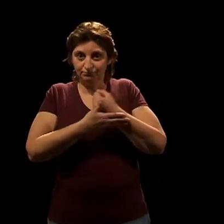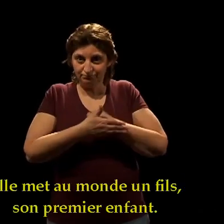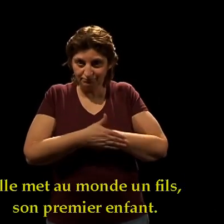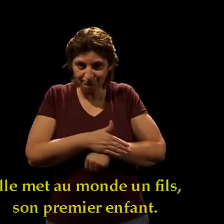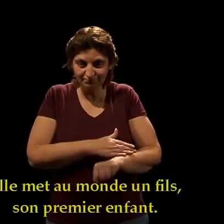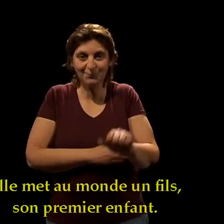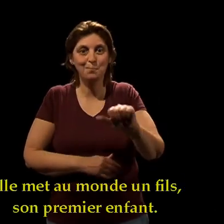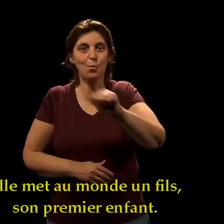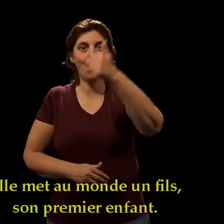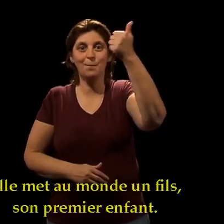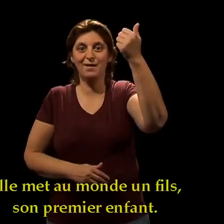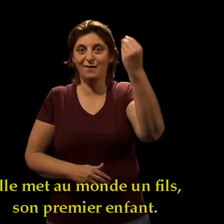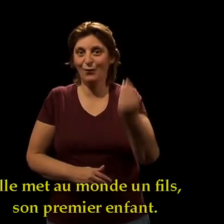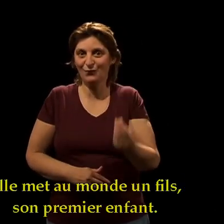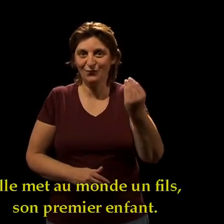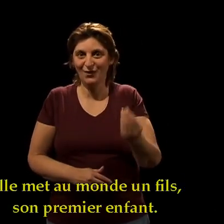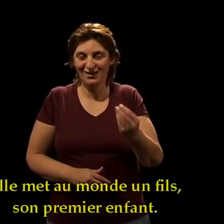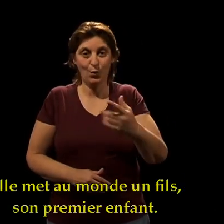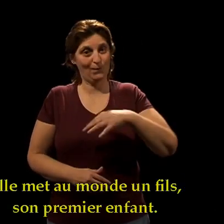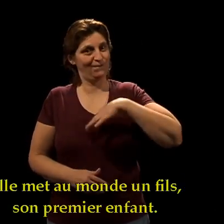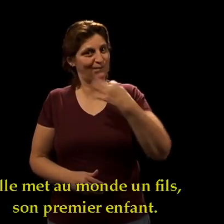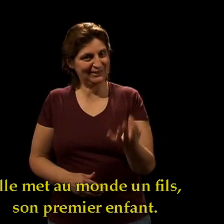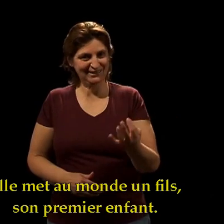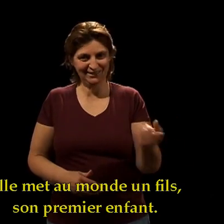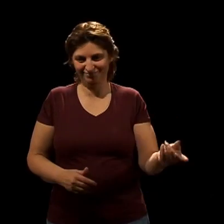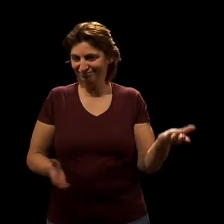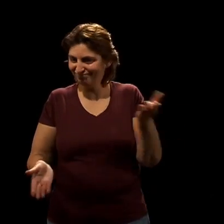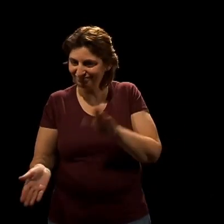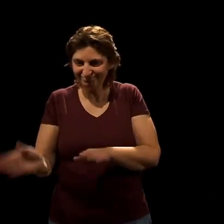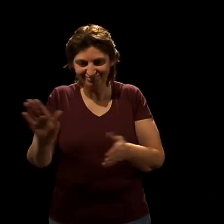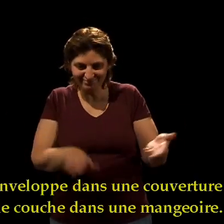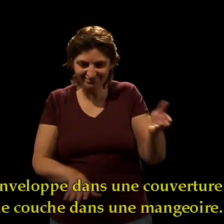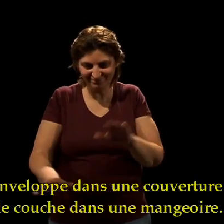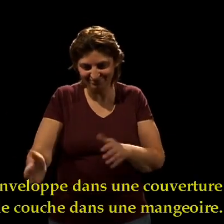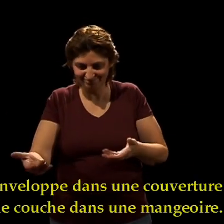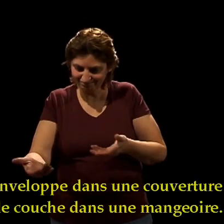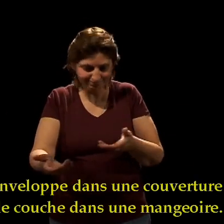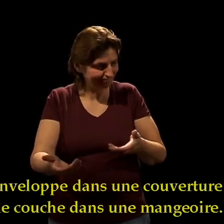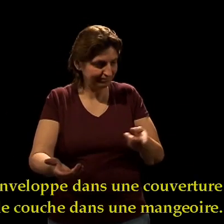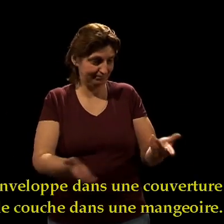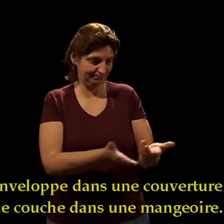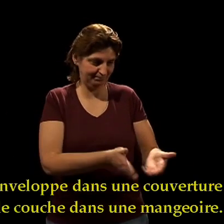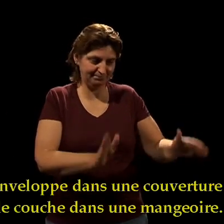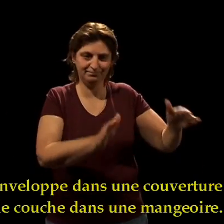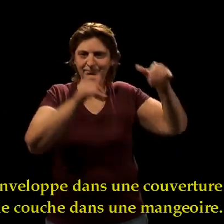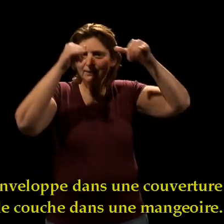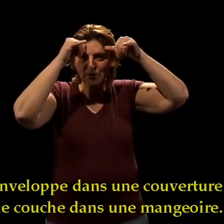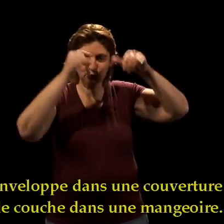Elle met au monde un fils, son premier enfant. Elle l'enveloppe dans une couverture et elle le